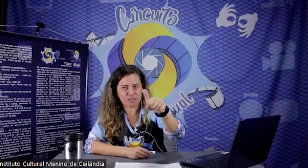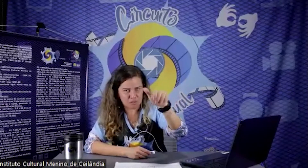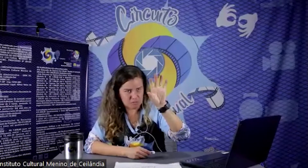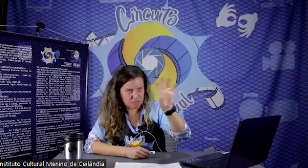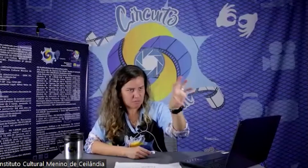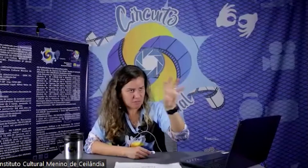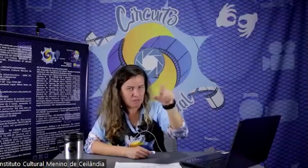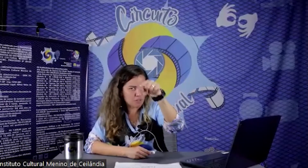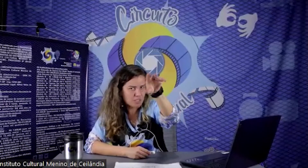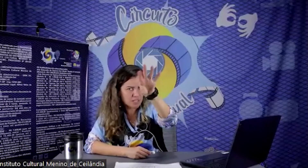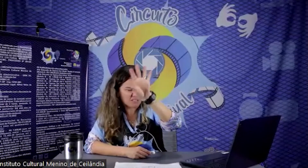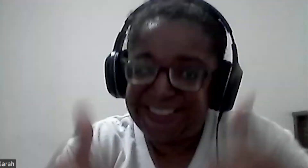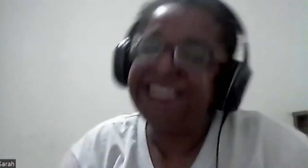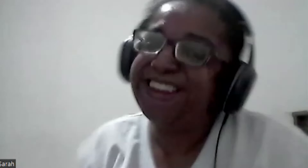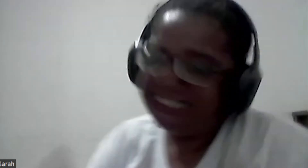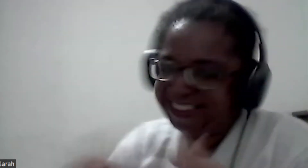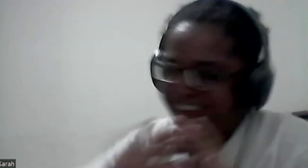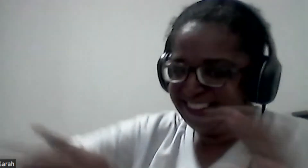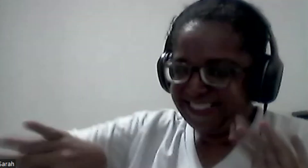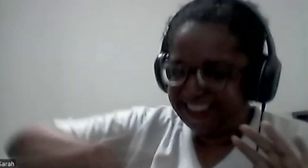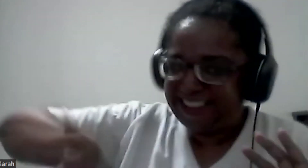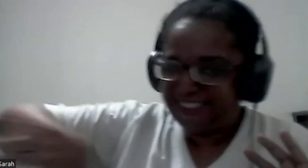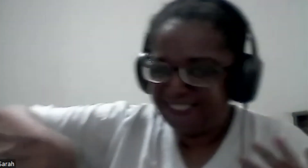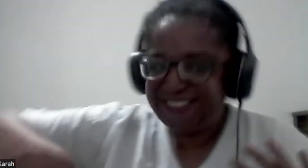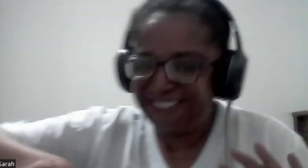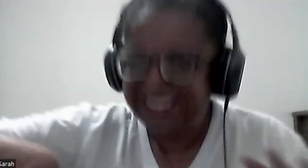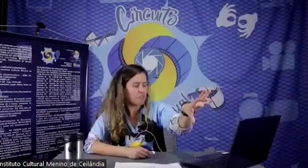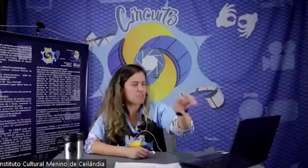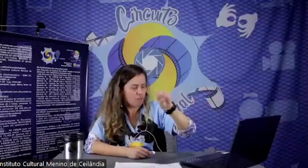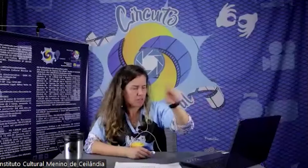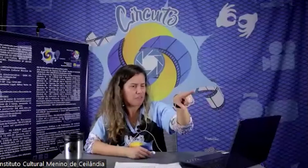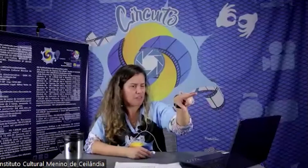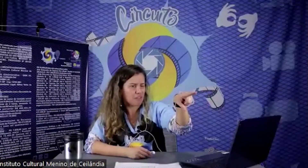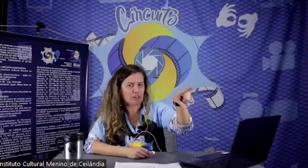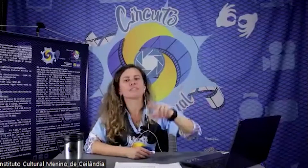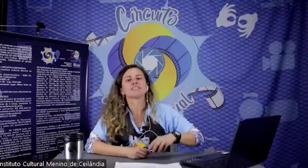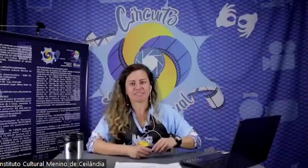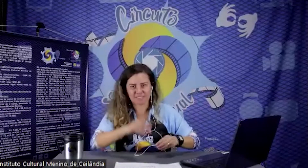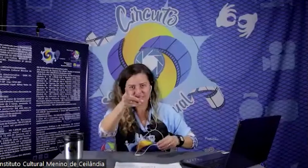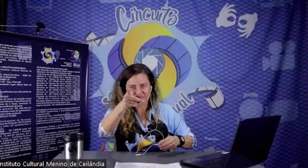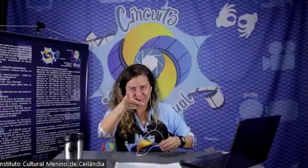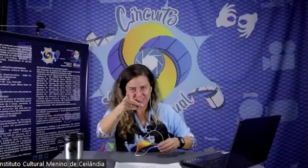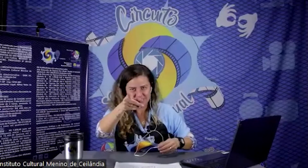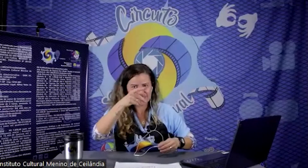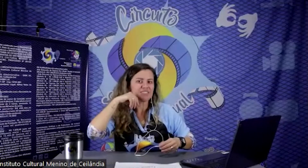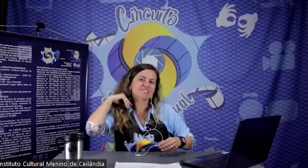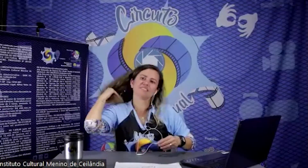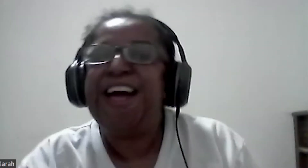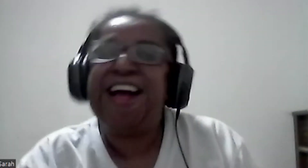acessível. É você que não está interessada, mas eu fiz, ó. Tá vendo aqui, ó? Mas não.